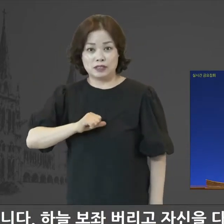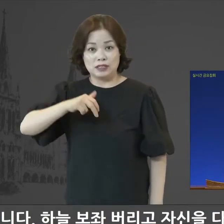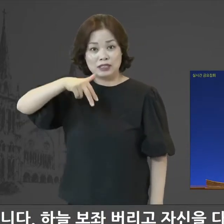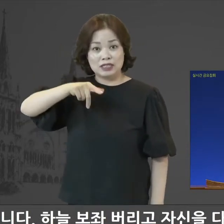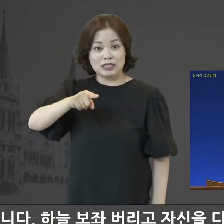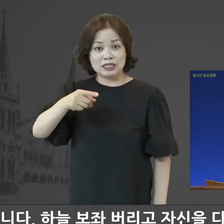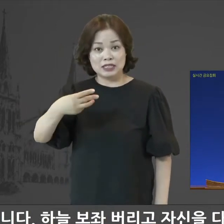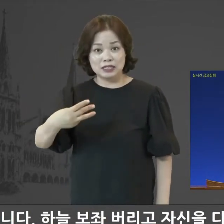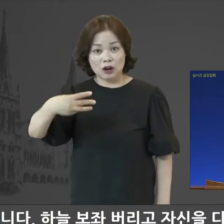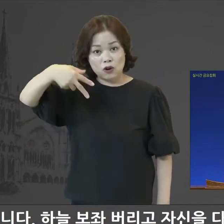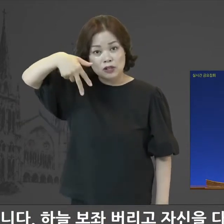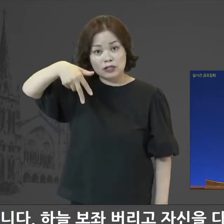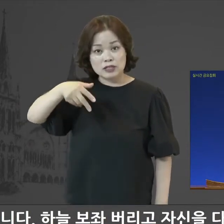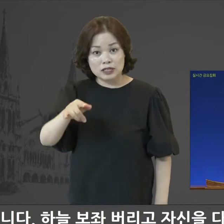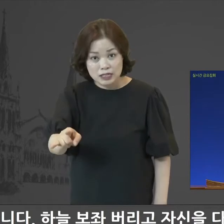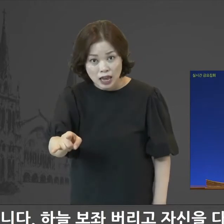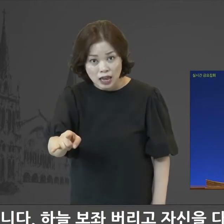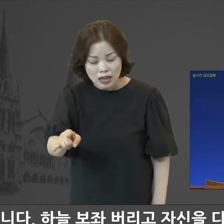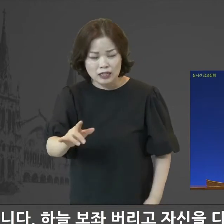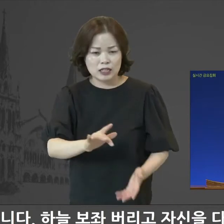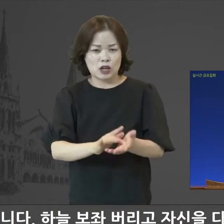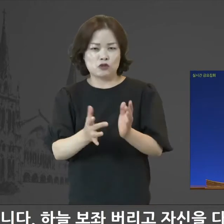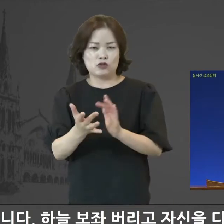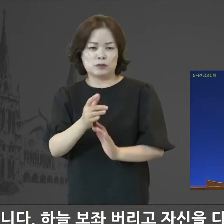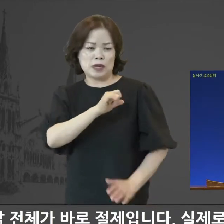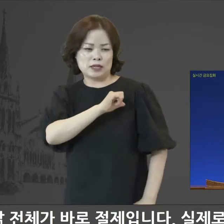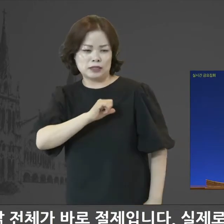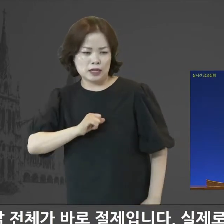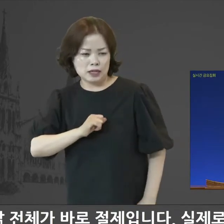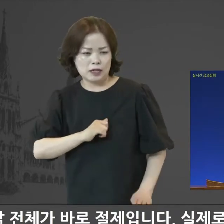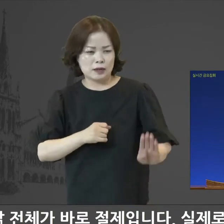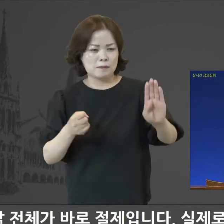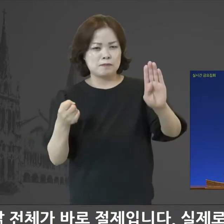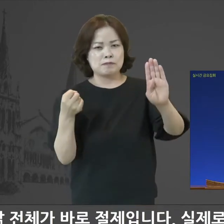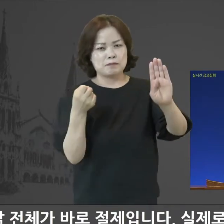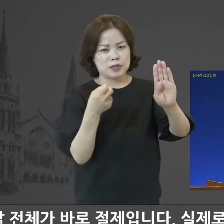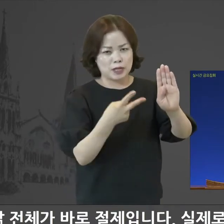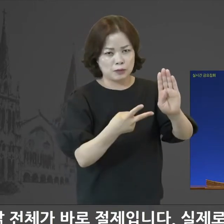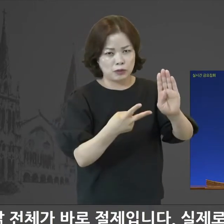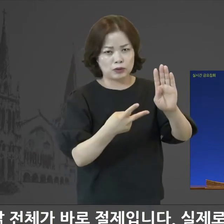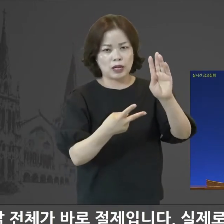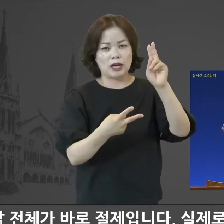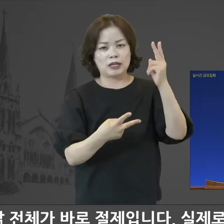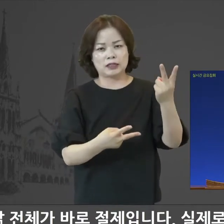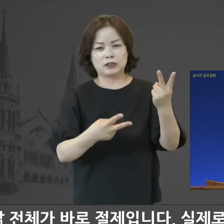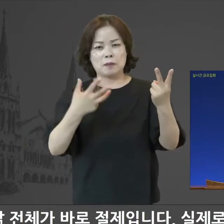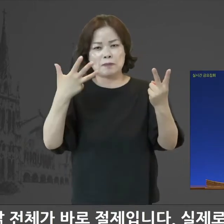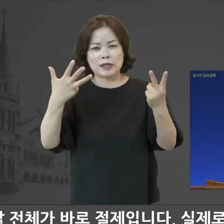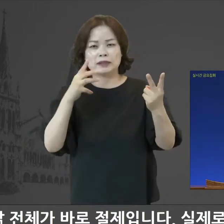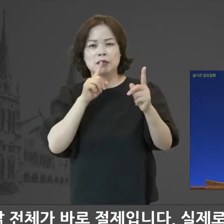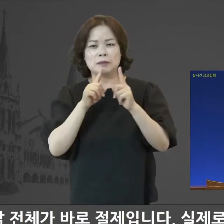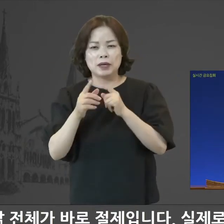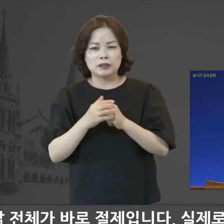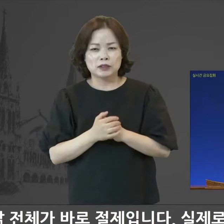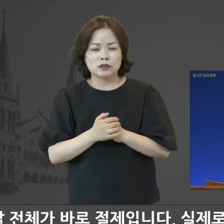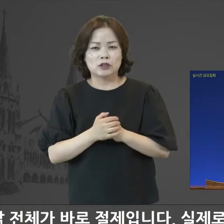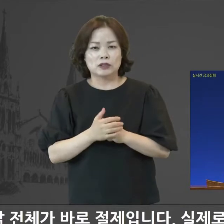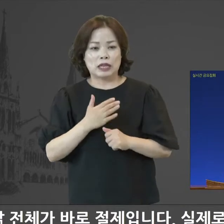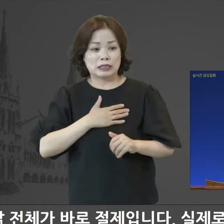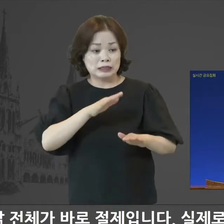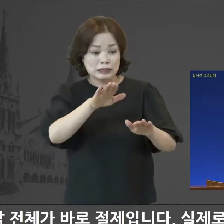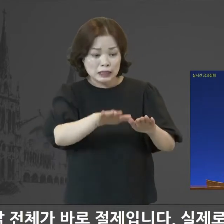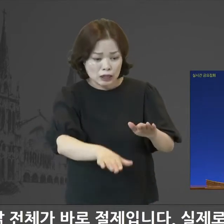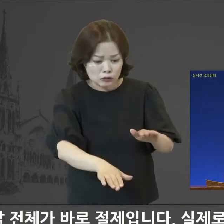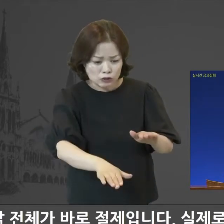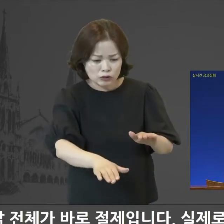실제로 그래서 예수님의 절제의 모습을 빌립보서 2장 6절에서 8절, 자기 다 비우고 자기를 낮추시고